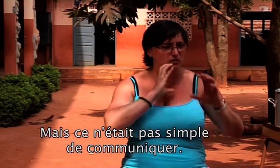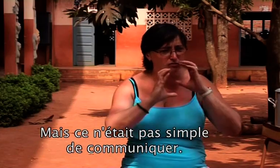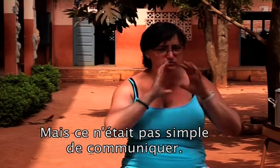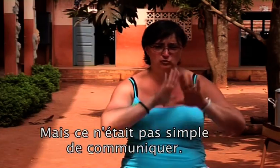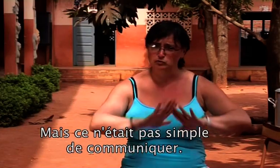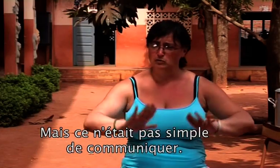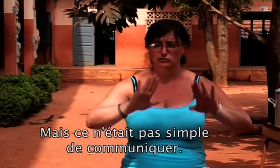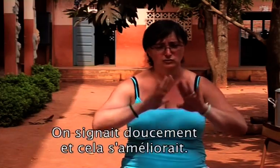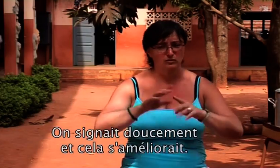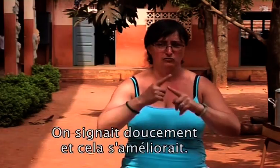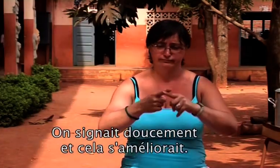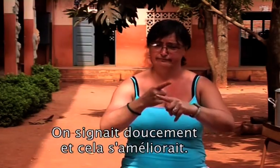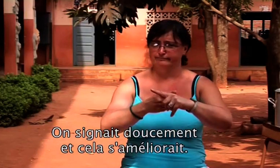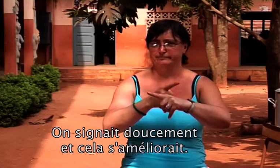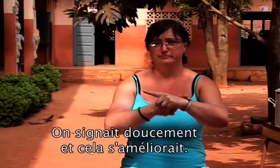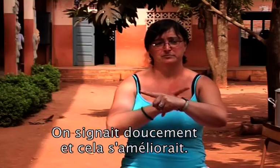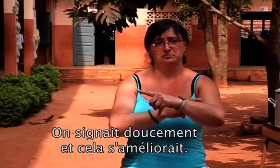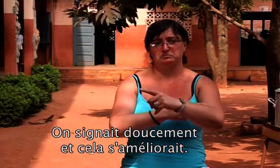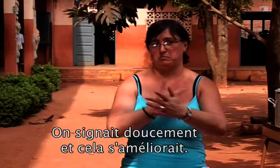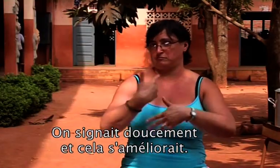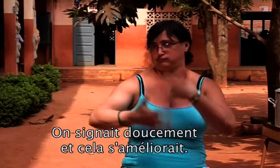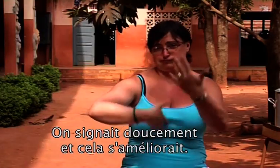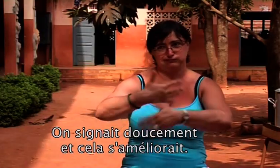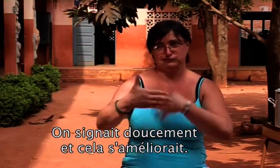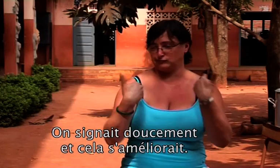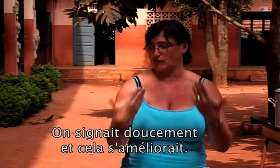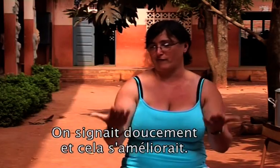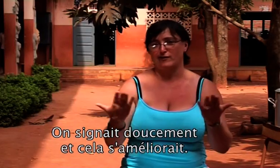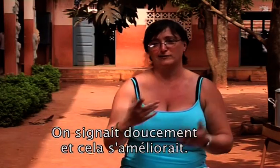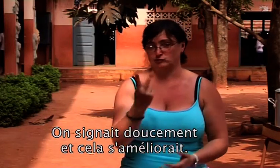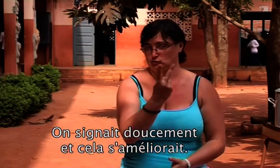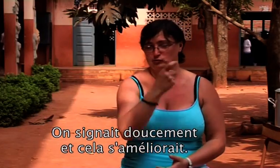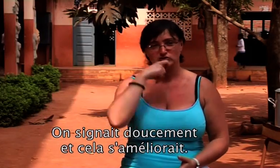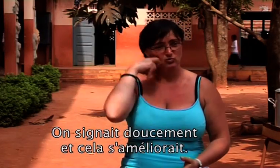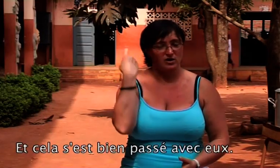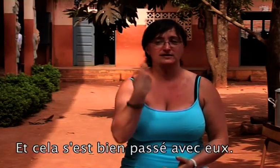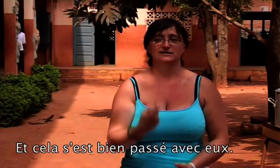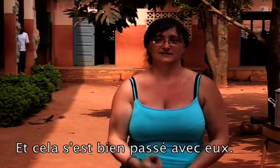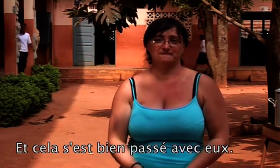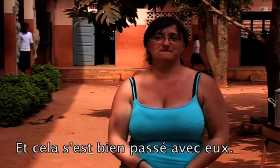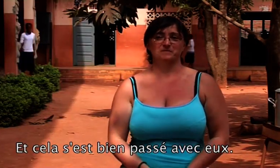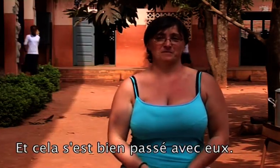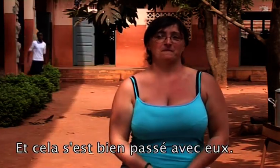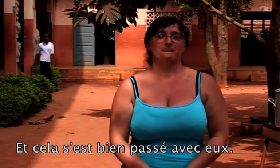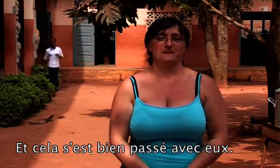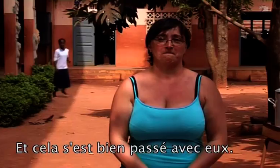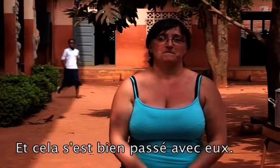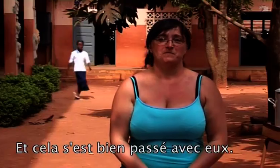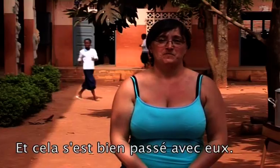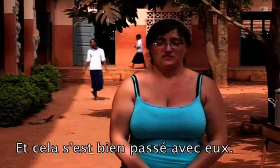pas simple. Donc on signait doucement et petit à petit, au fil du temps, la communication était beaucoup plus aisée. Ils étaient très chouettes, les sourds